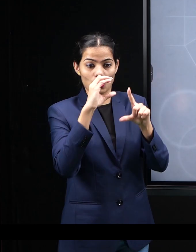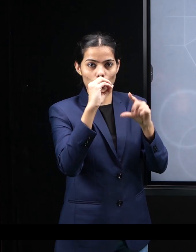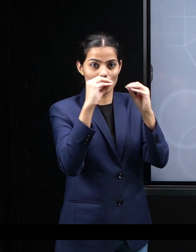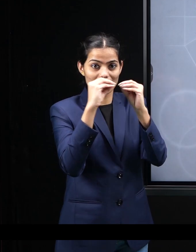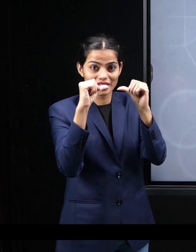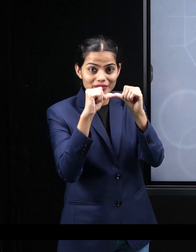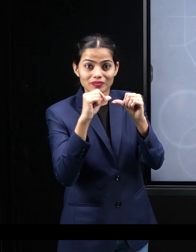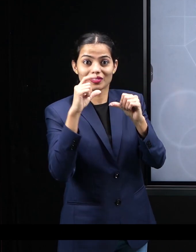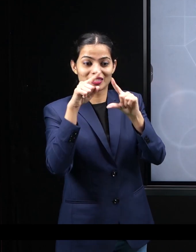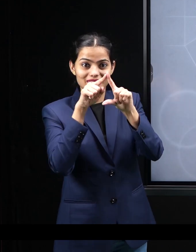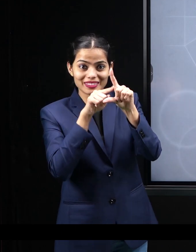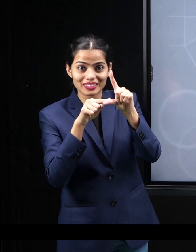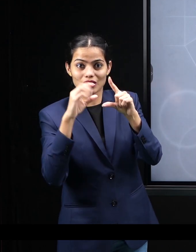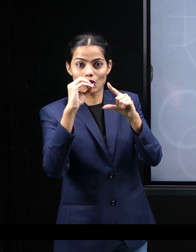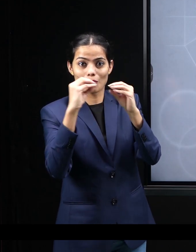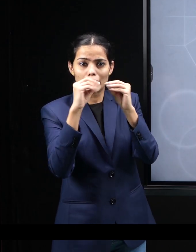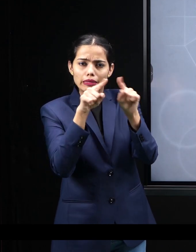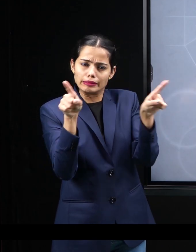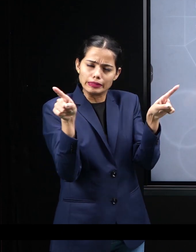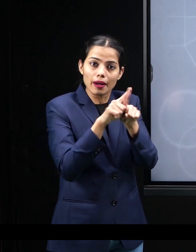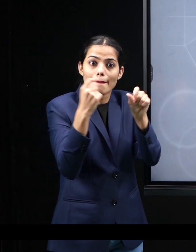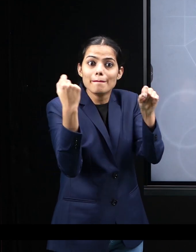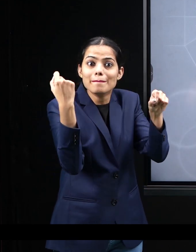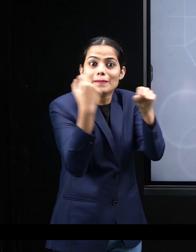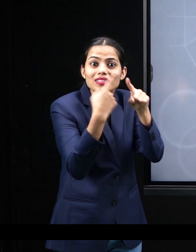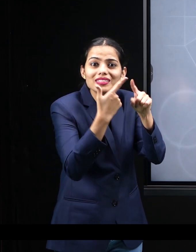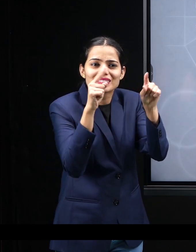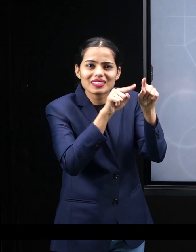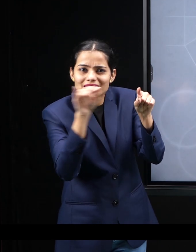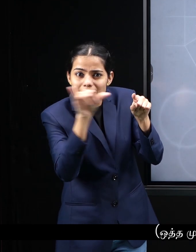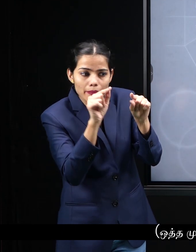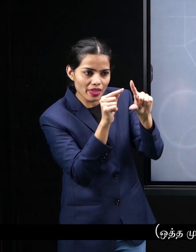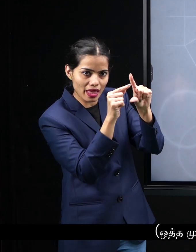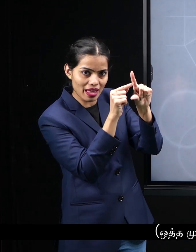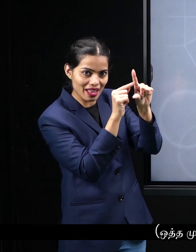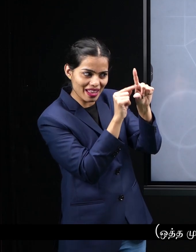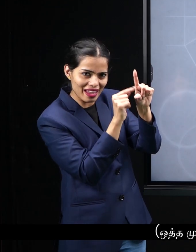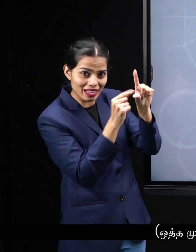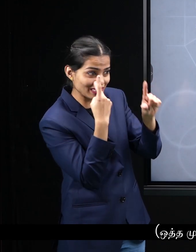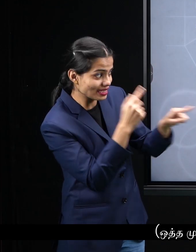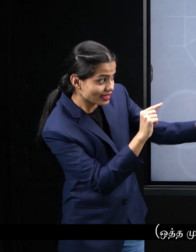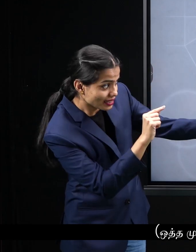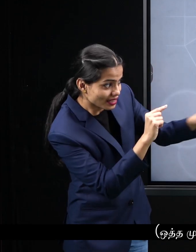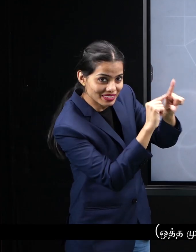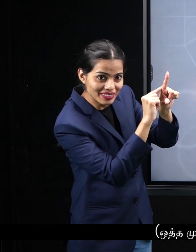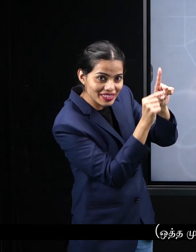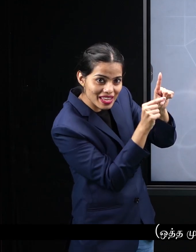உதாரணமாக குறுங்கோணம் OBA ஈடு குறுங்கோணம் OBC, அதாவது ஒத்த முக்கோணங்களின் அந்தந்த